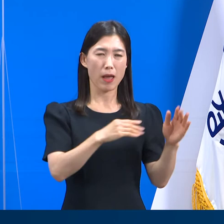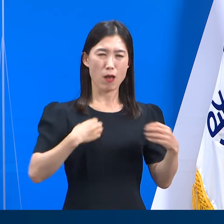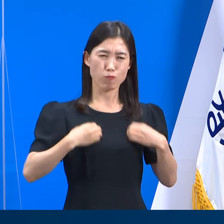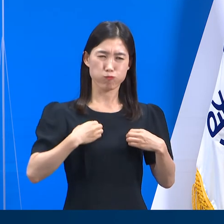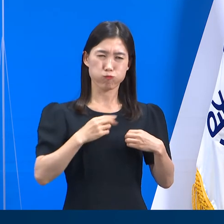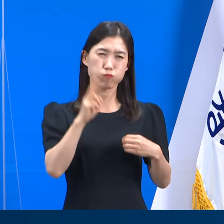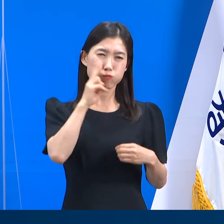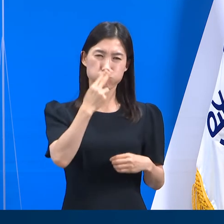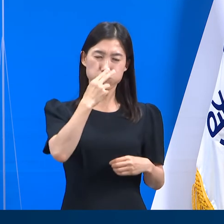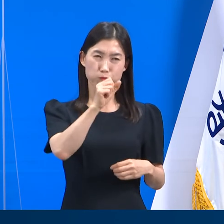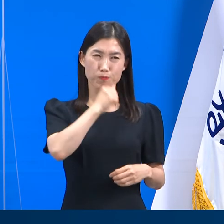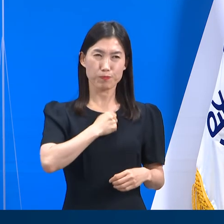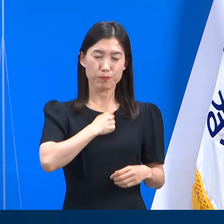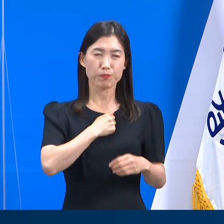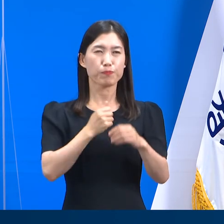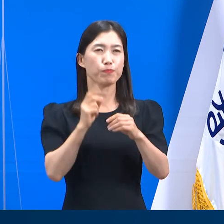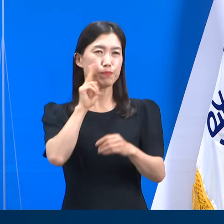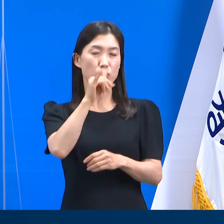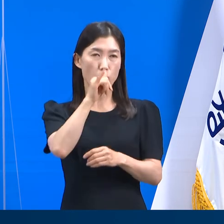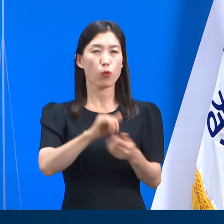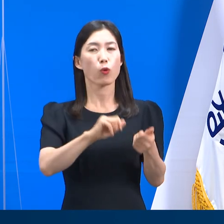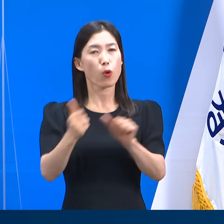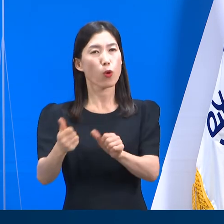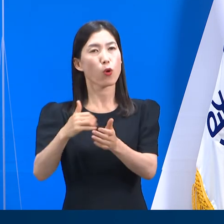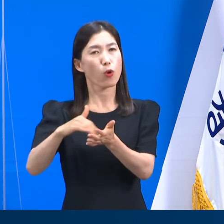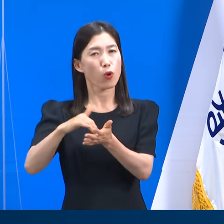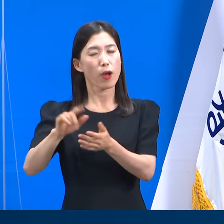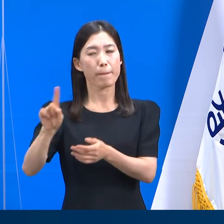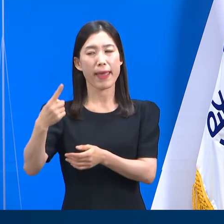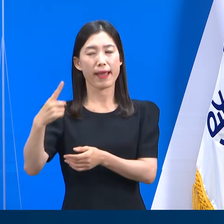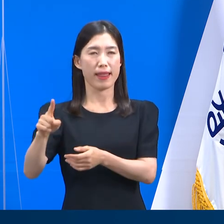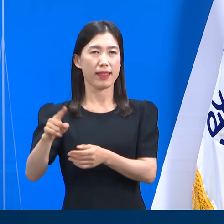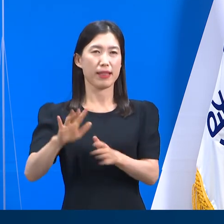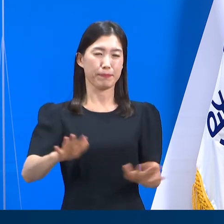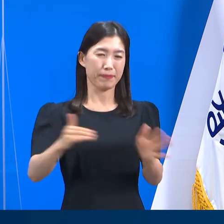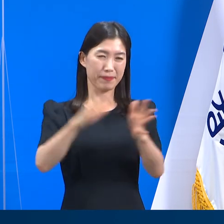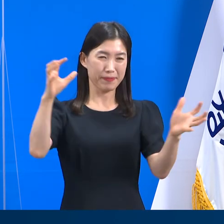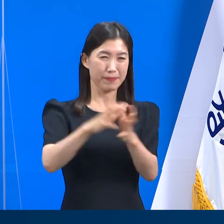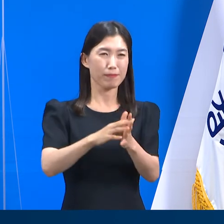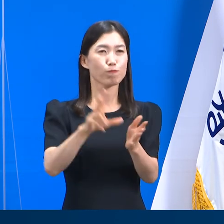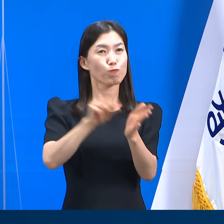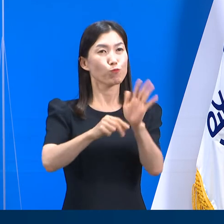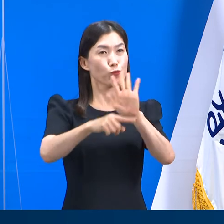사례 115건, 그리고 사망 사건이 사례가 101건 발생했습니다.